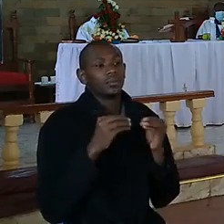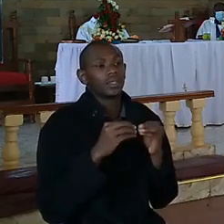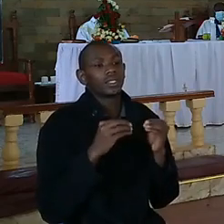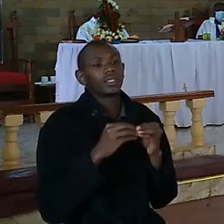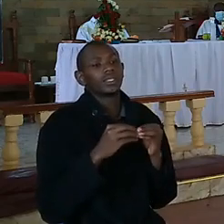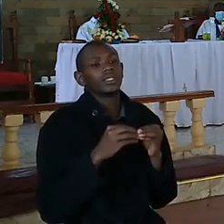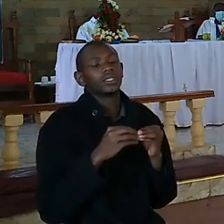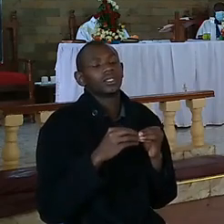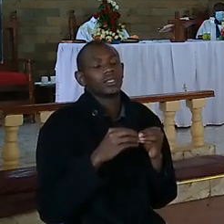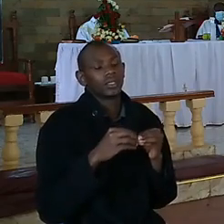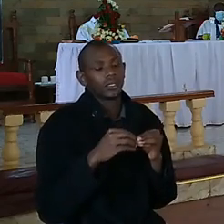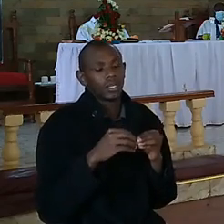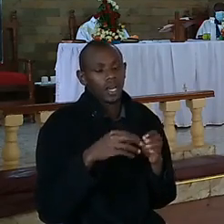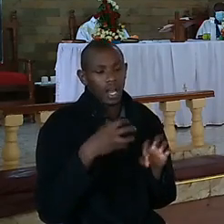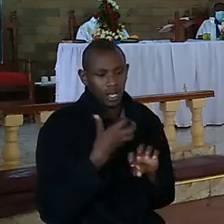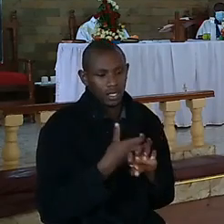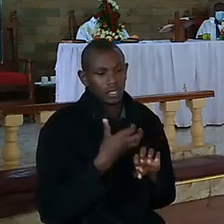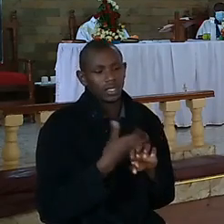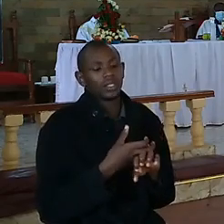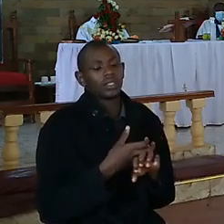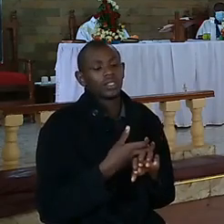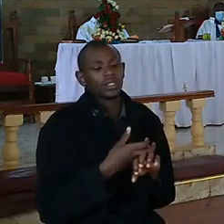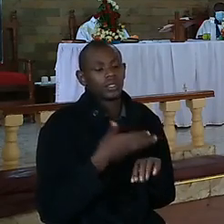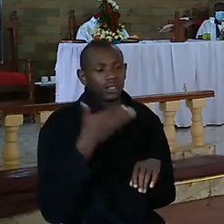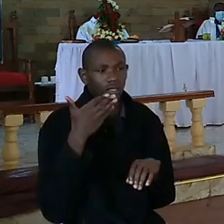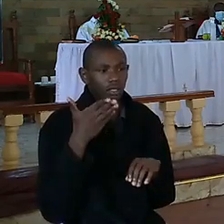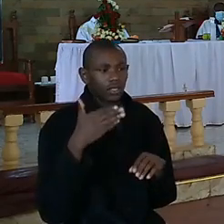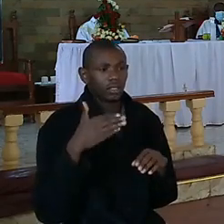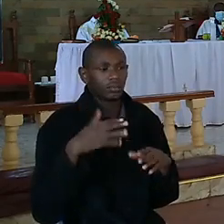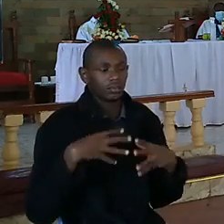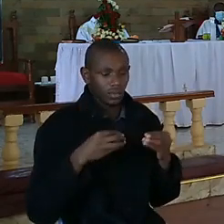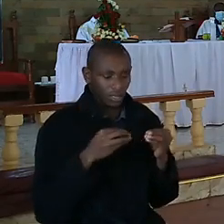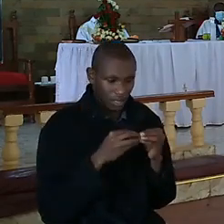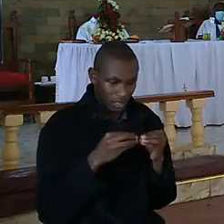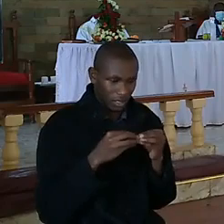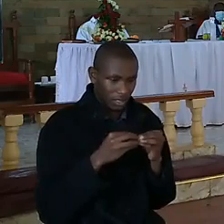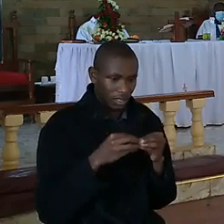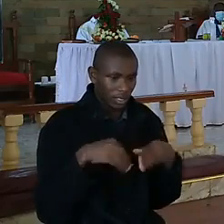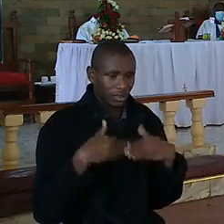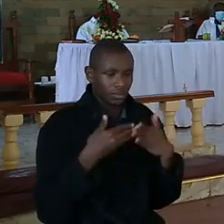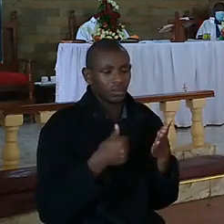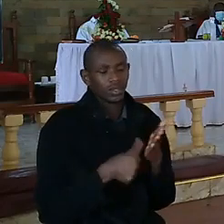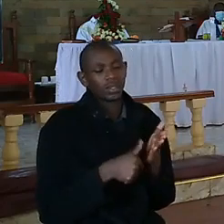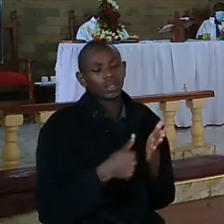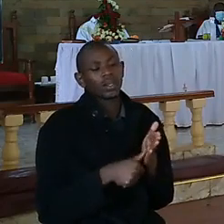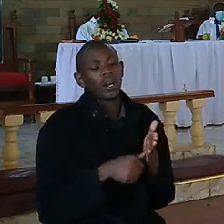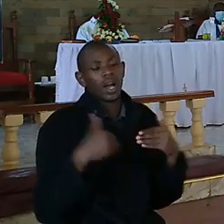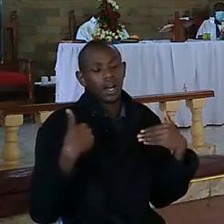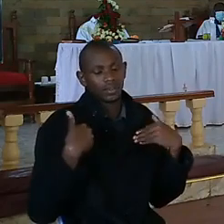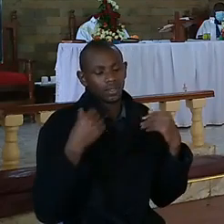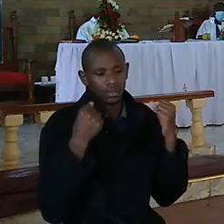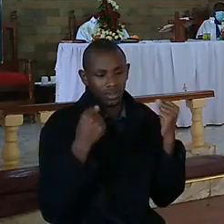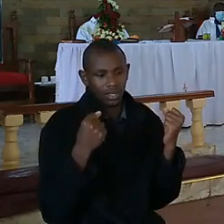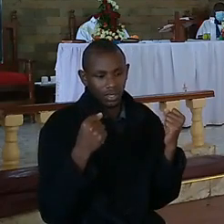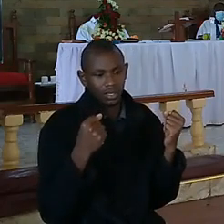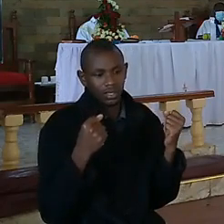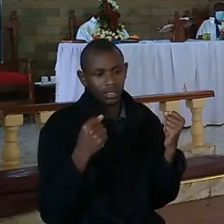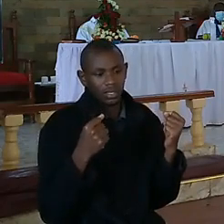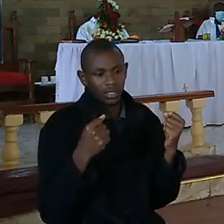maundu megutulituhira no turi cemania na maundu megutuhe githina no ni atiriri gia ina hinya kuona nie